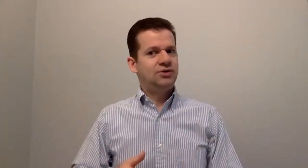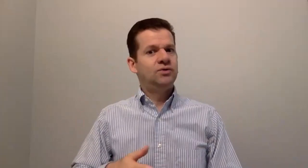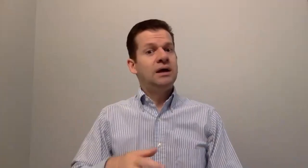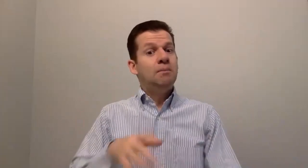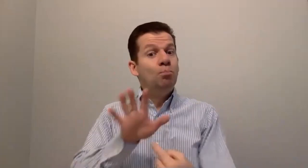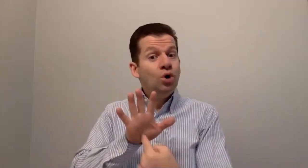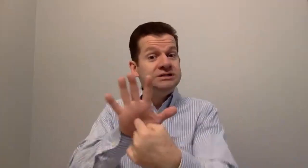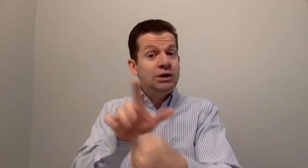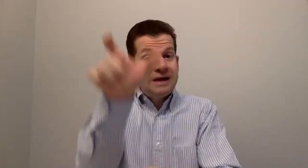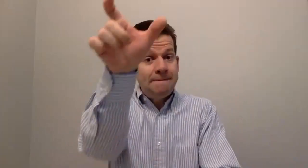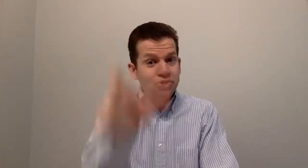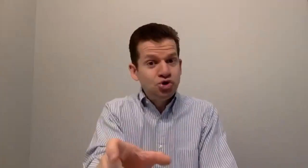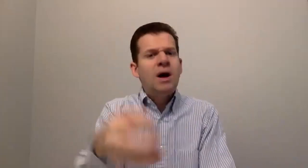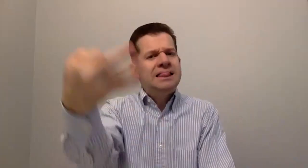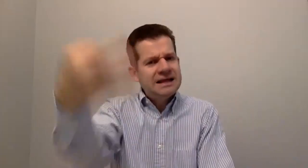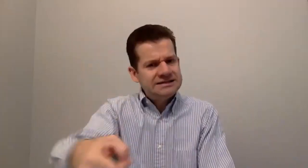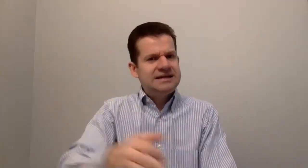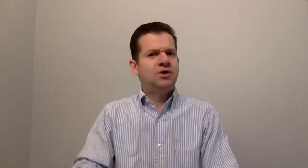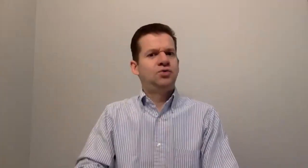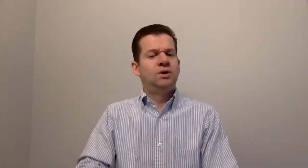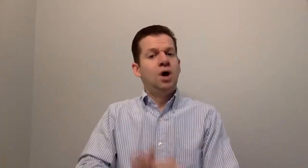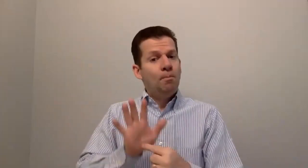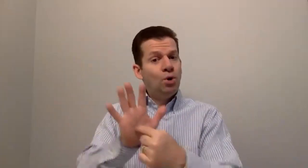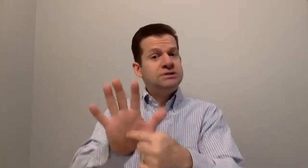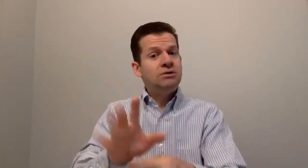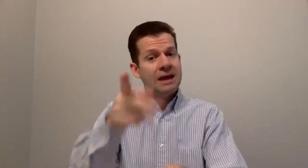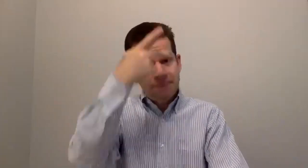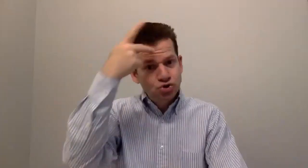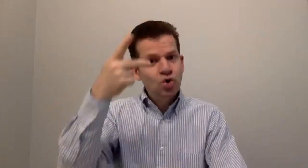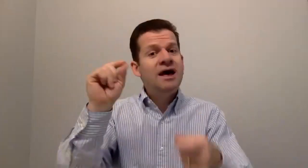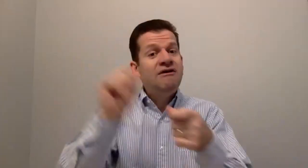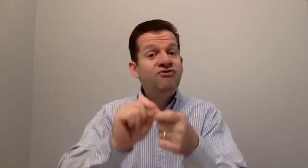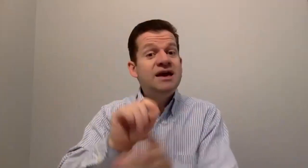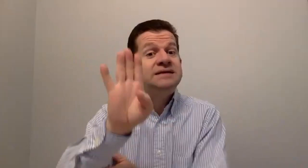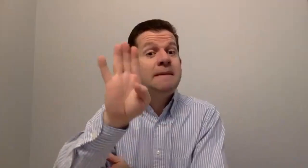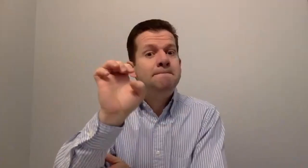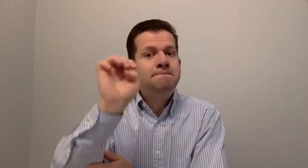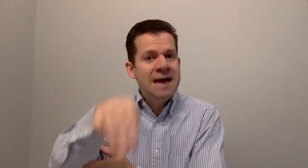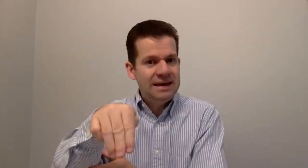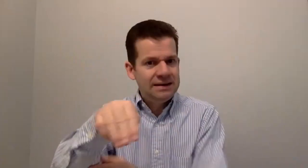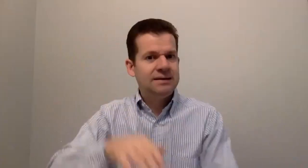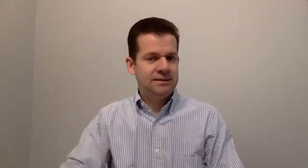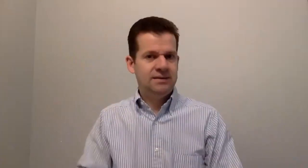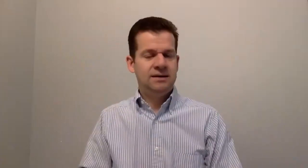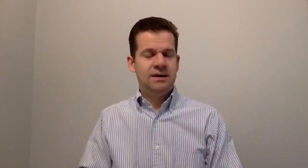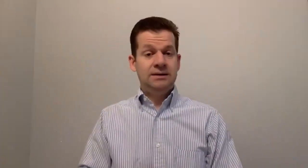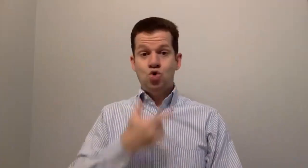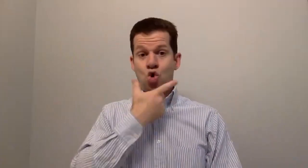certo? Mostrando que a pessoa está certo, mostrando que a pessoa fez bem. Então,